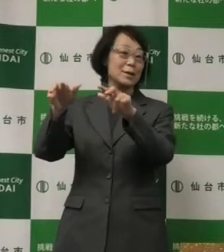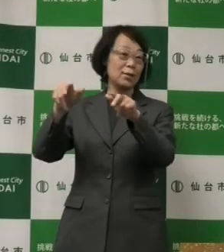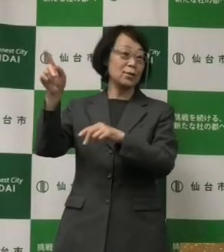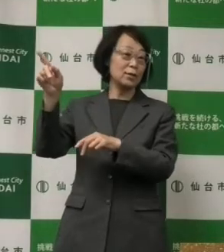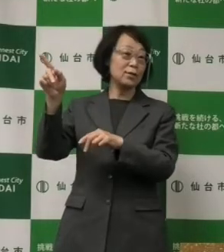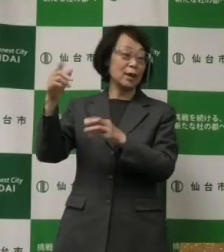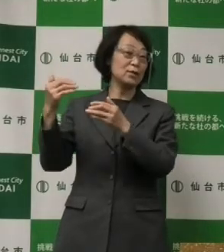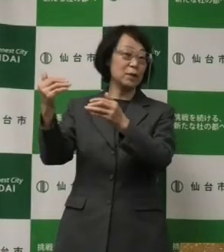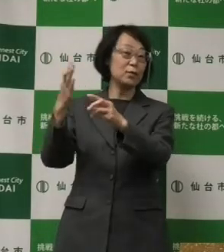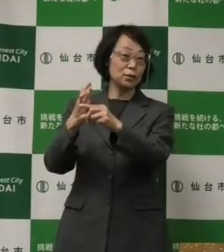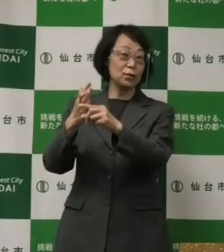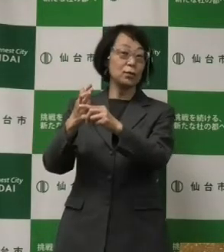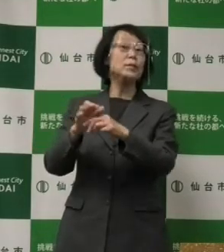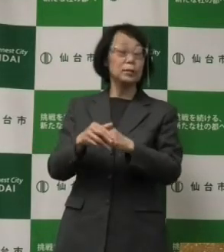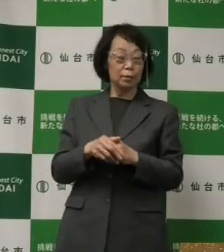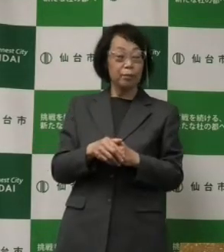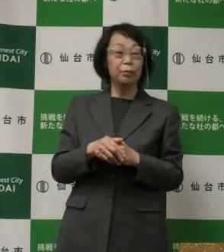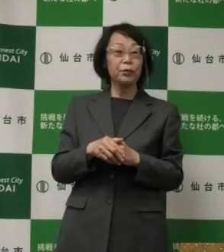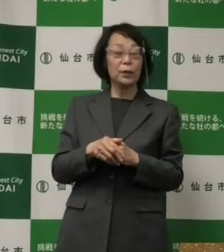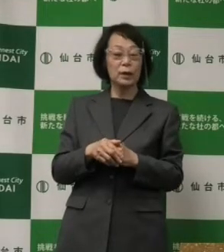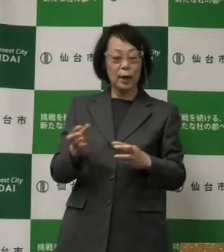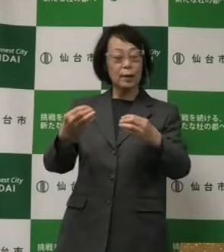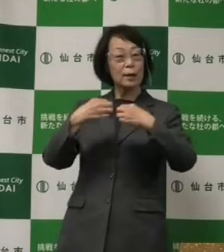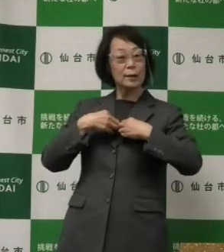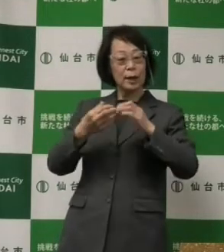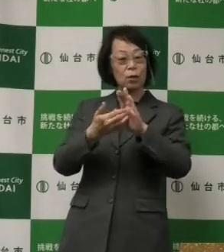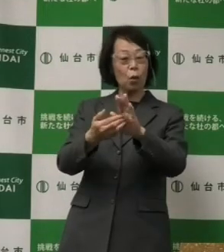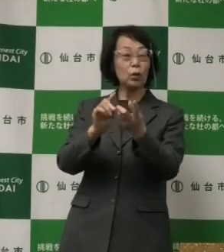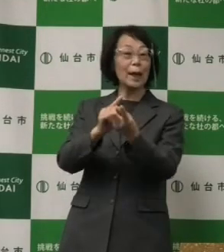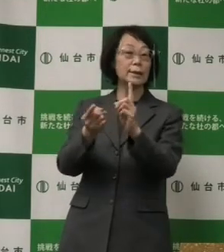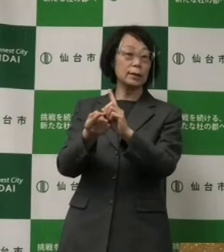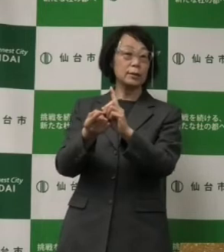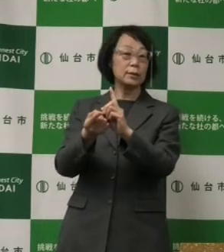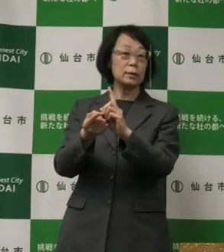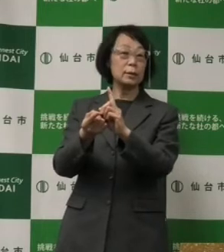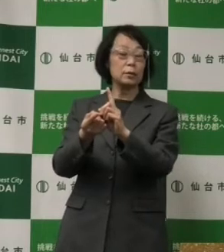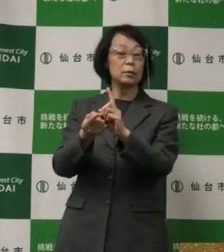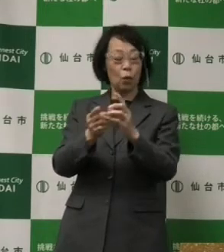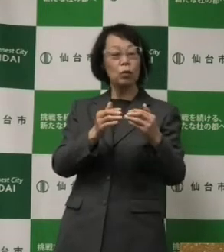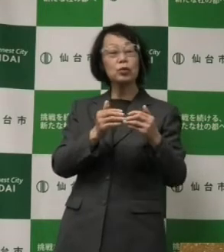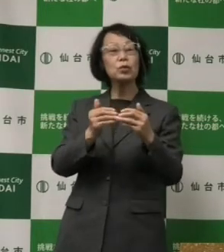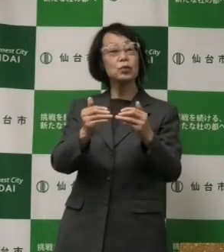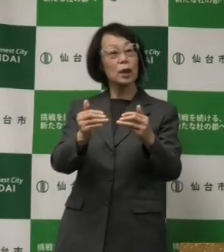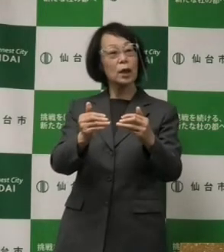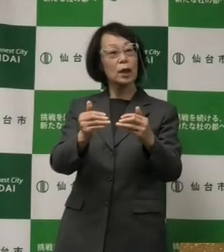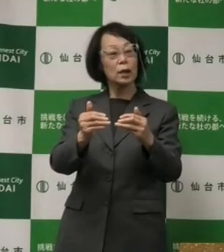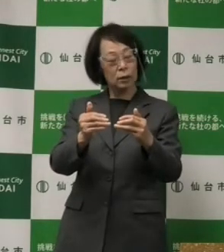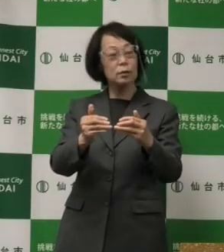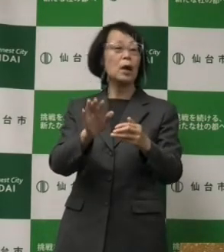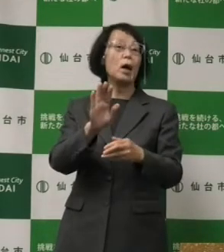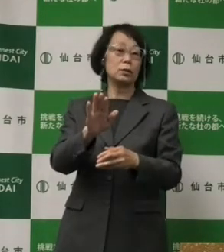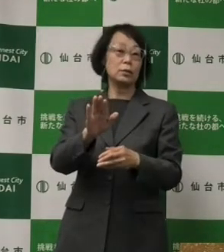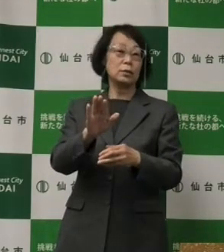いぶそういう意味ではですね、感染予防対策というのも進んできているということもあるでしょう。